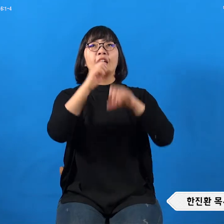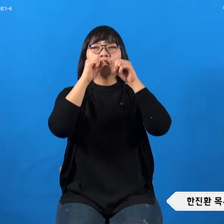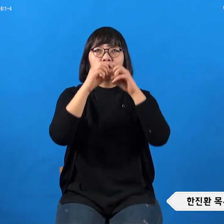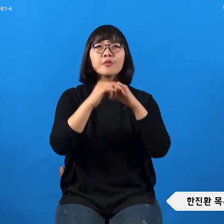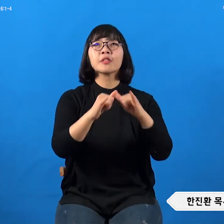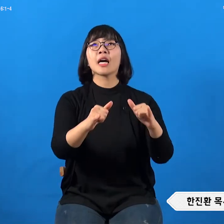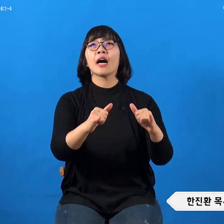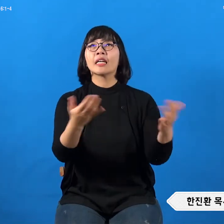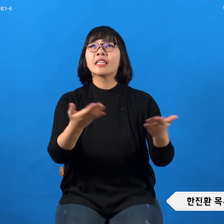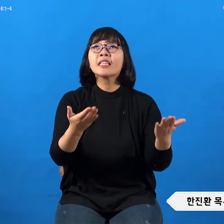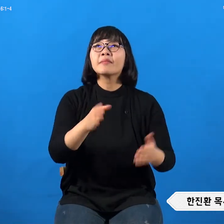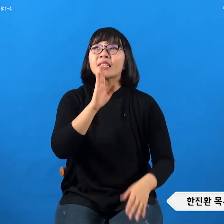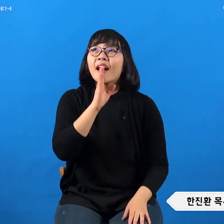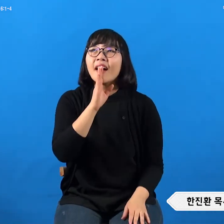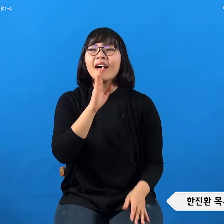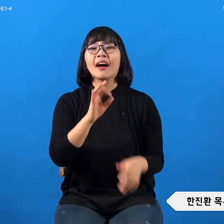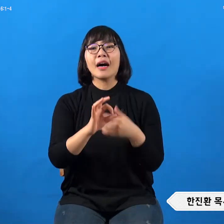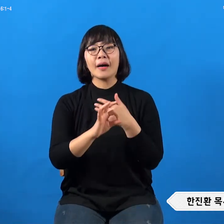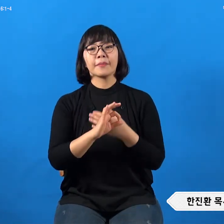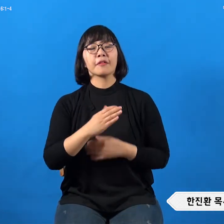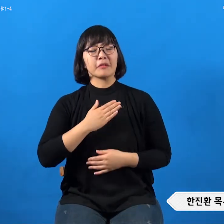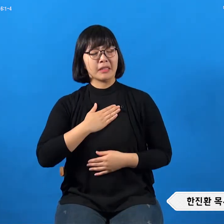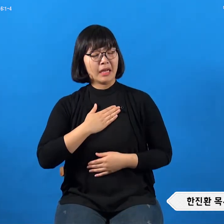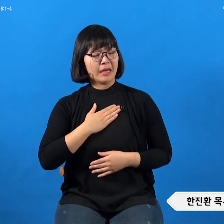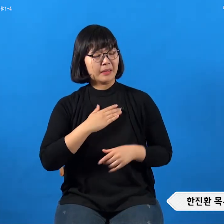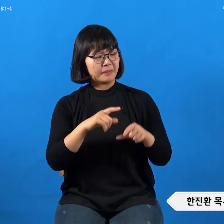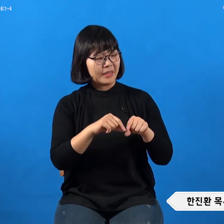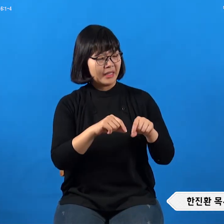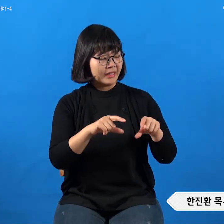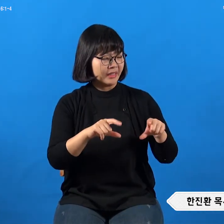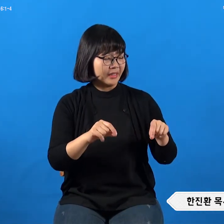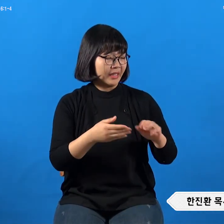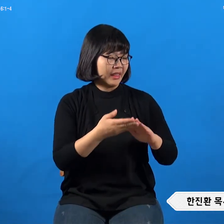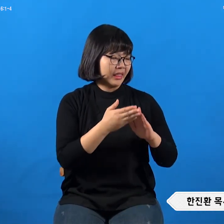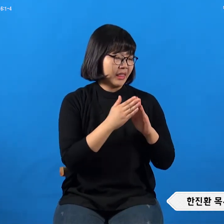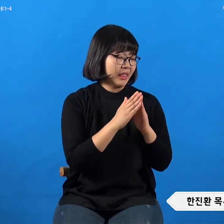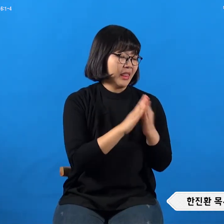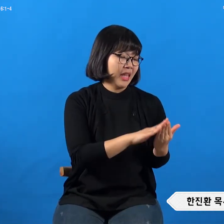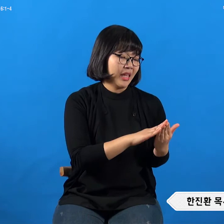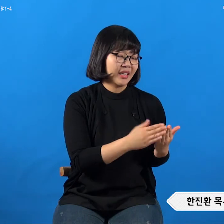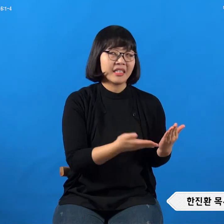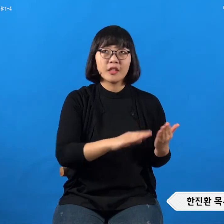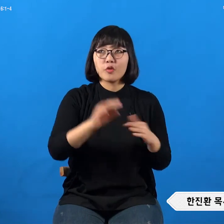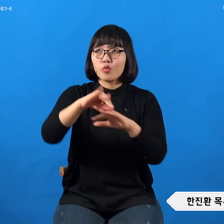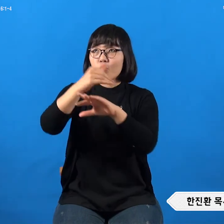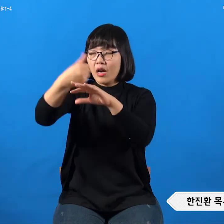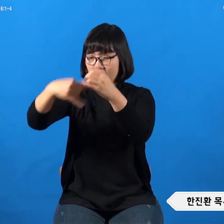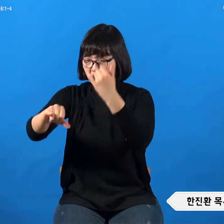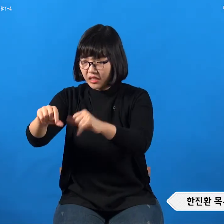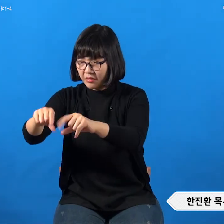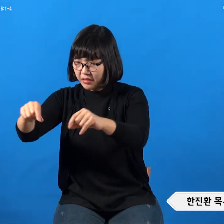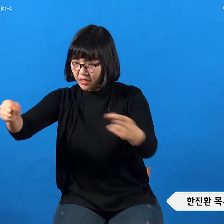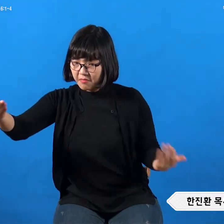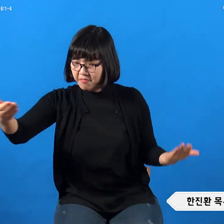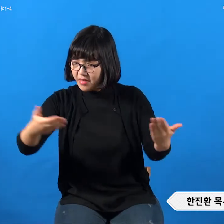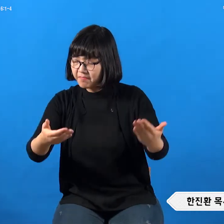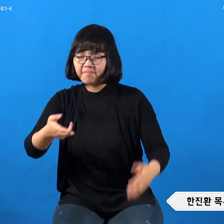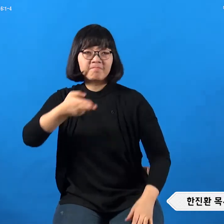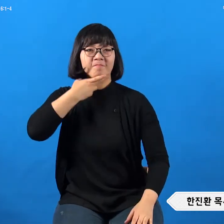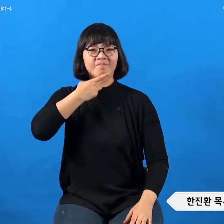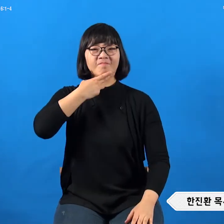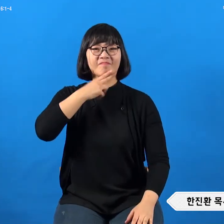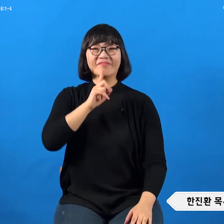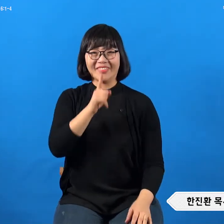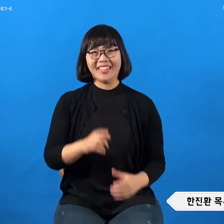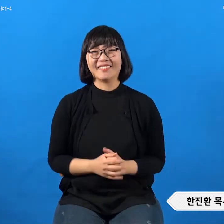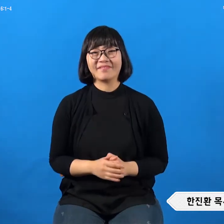귀리죽을 먹어도 왕자의 진수성찬과 바꾸지 않으리라. 기쁨이 충만해졌습니다. 그날 밤에 침대